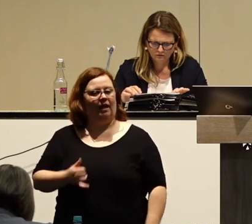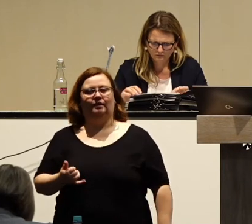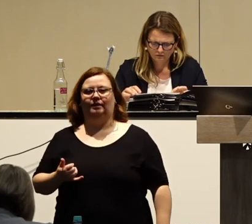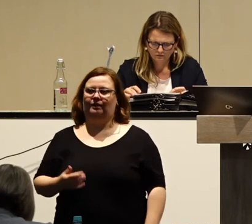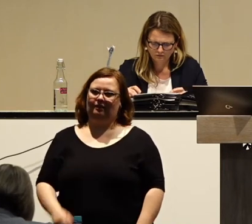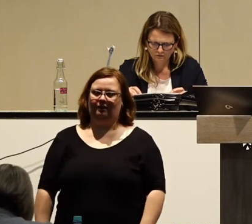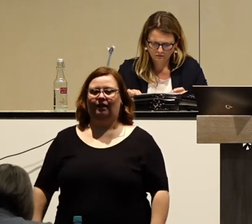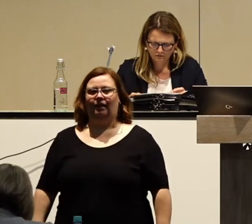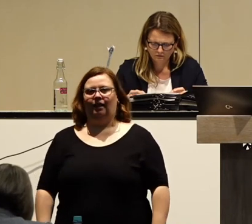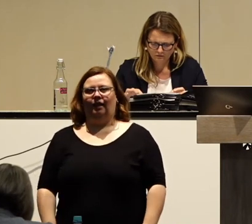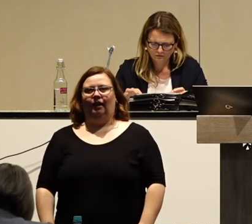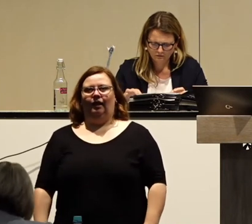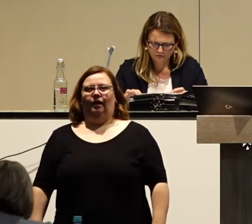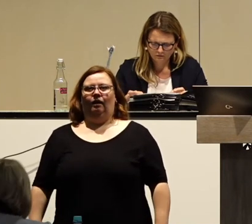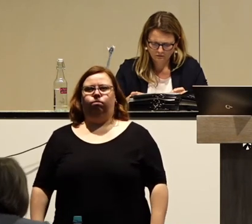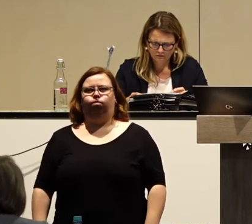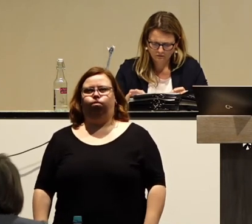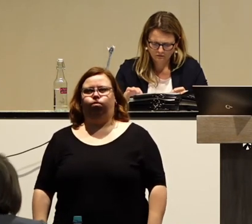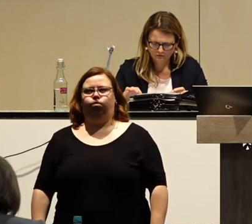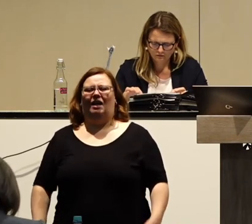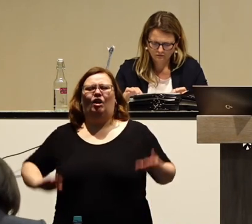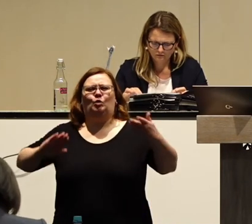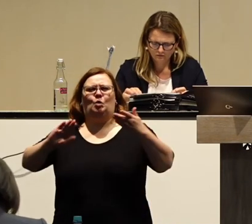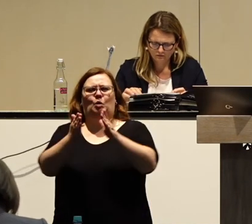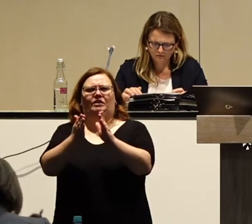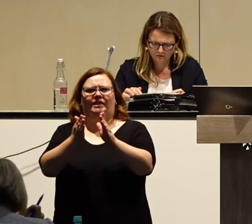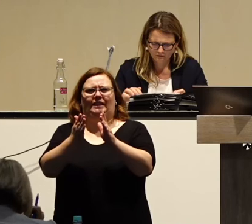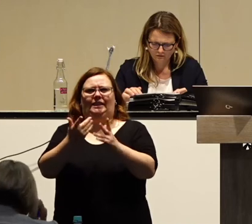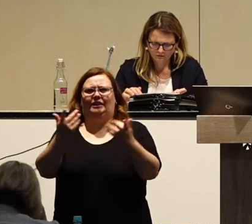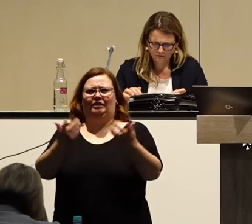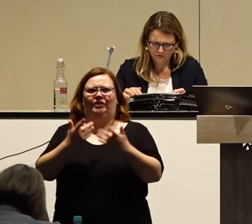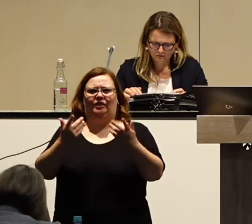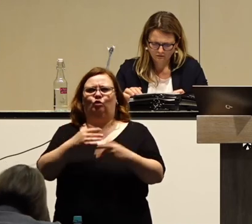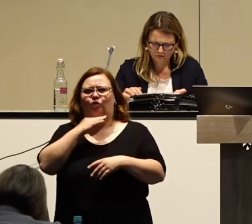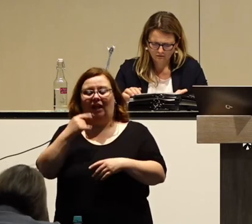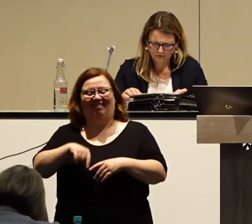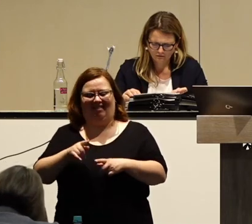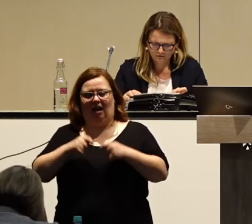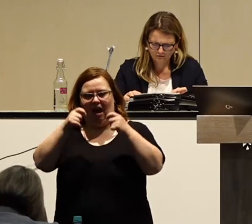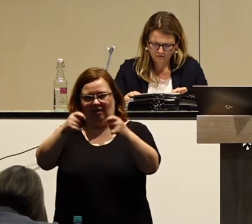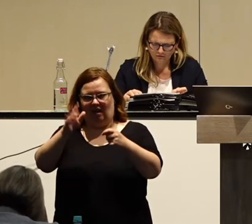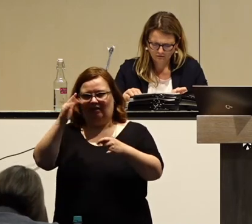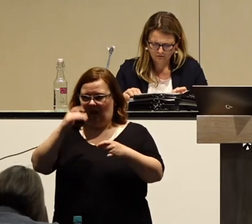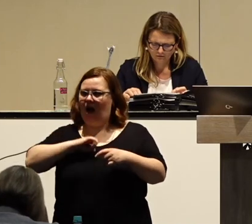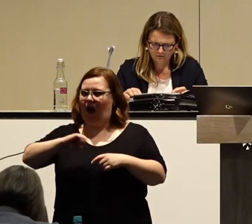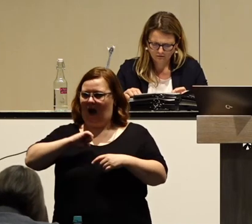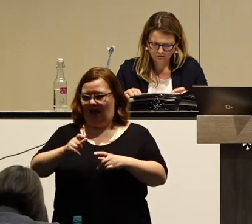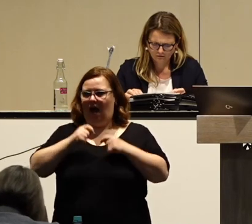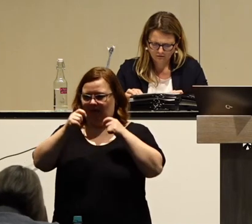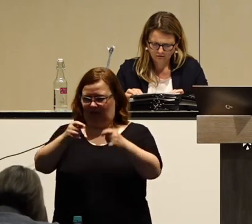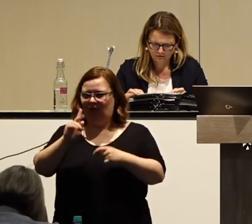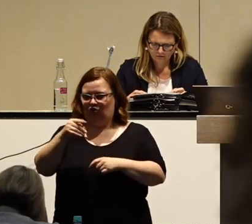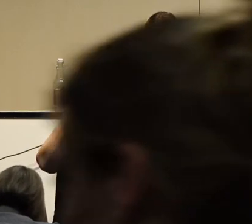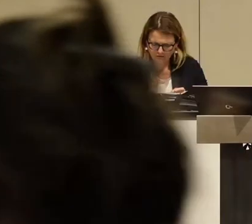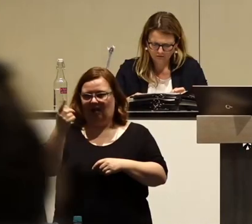langsam ein bisschen, also das Wort der Kurzfristigkeit ist mir jetzt dann doch ein bisschen zu oft gefallen. Wir haben diesen Antrag, ja, als Eilantrag, wer mir vorhin zugehört